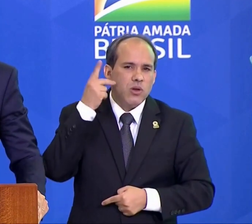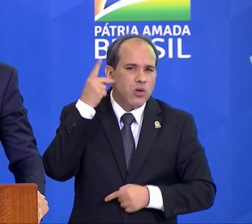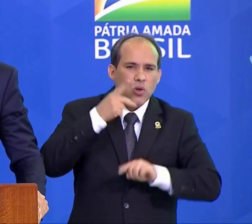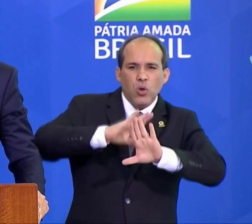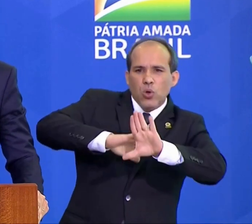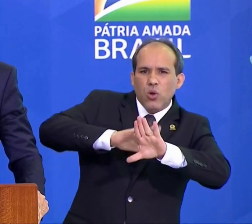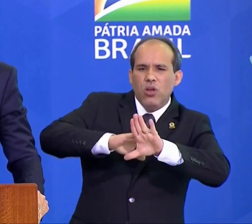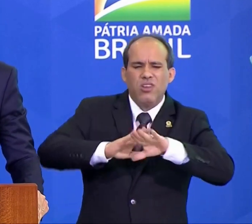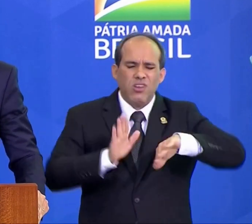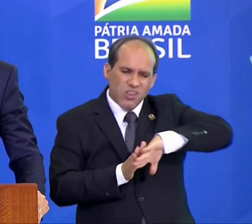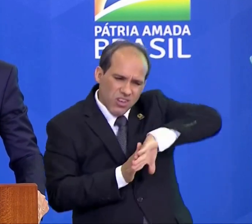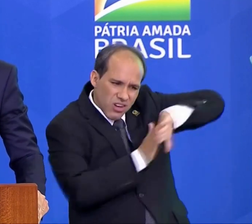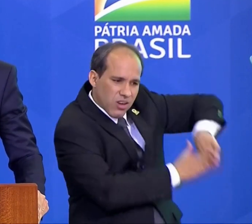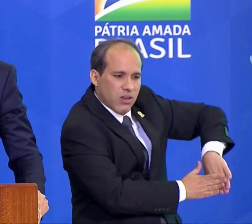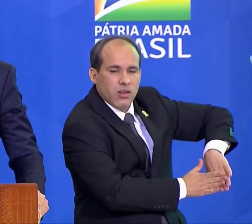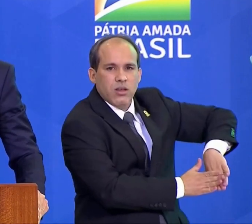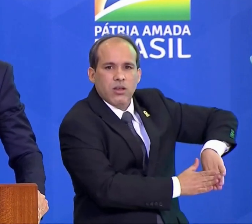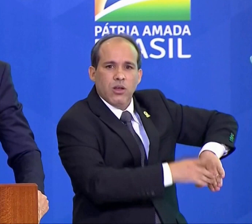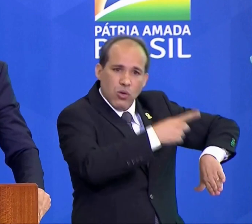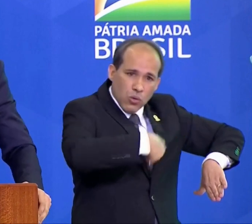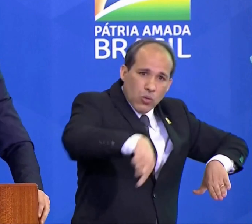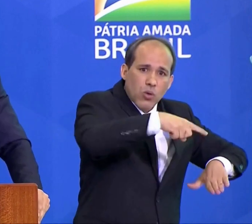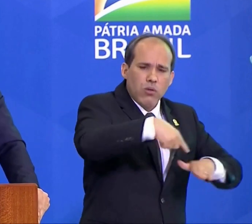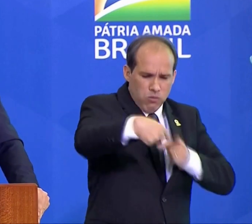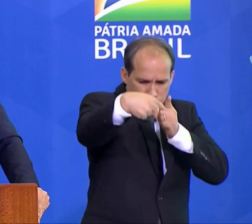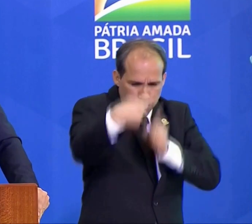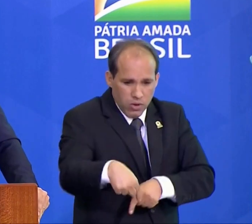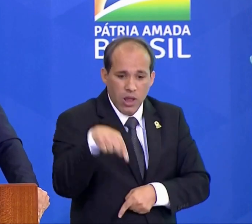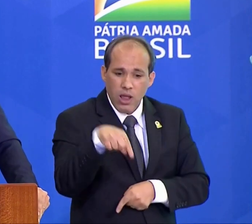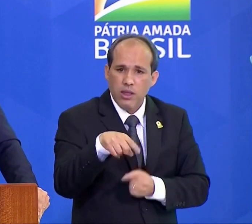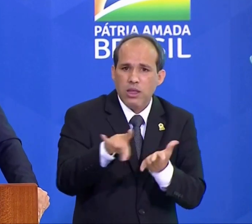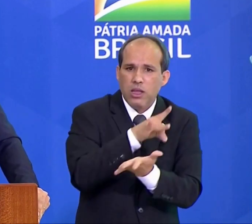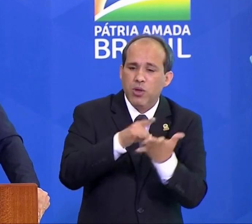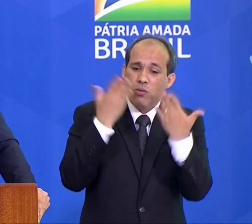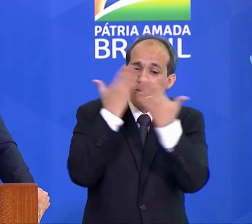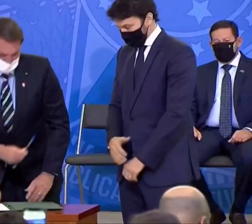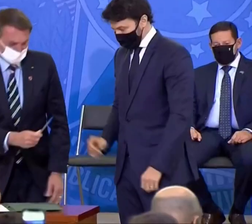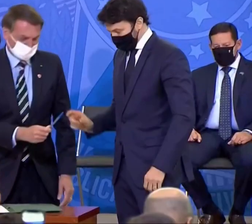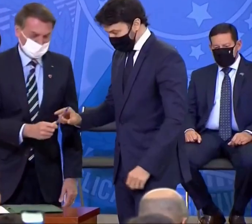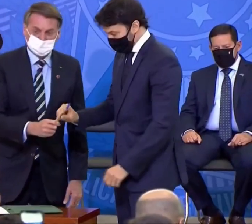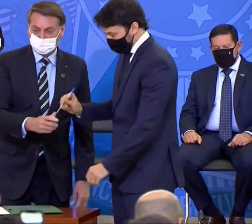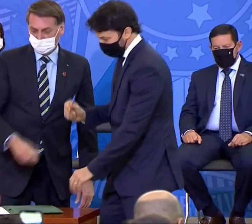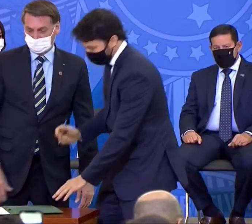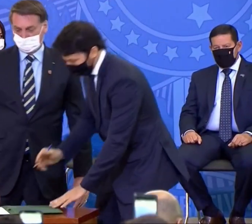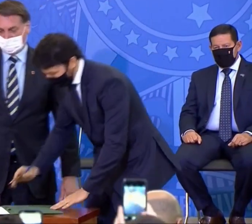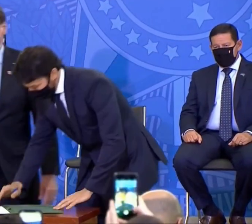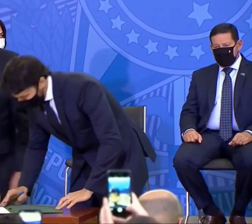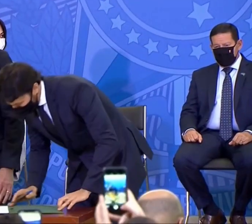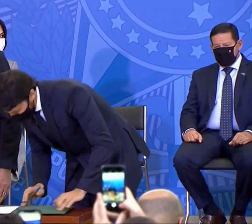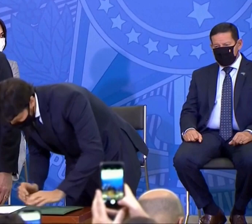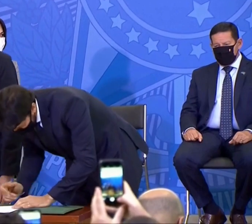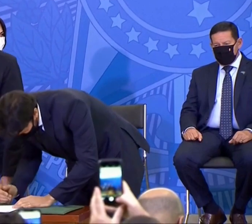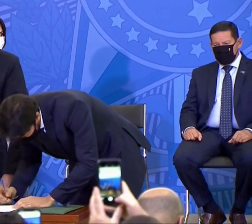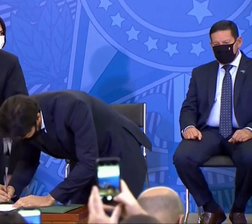político-ideológicas de lado e pra enfrentarmos esse inimigo invisível comum para faria um